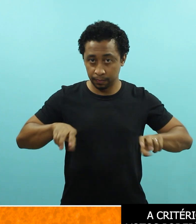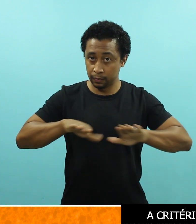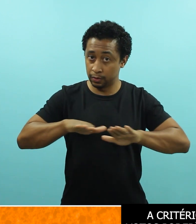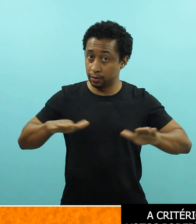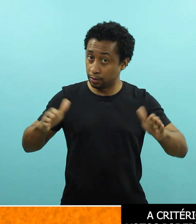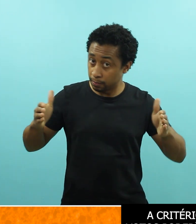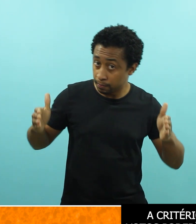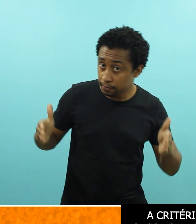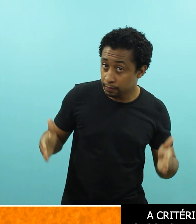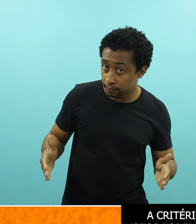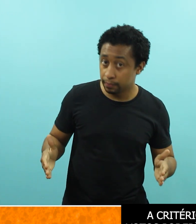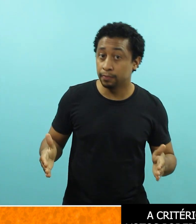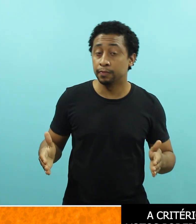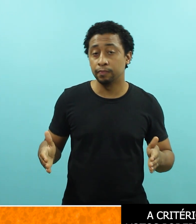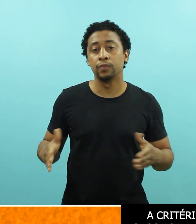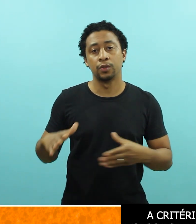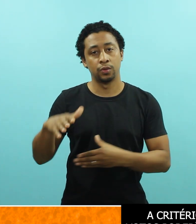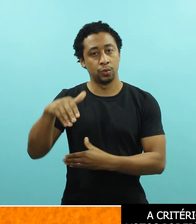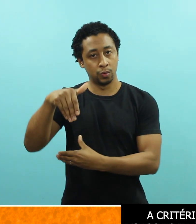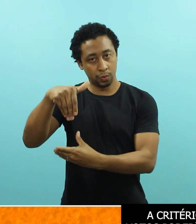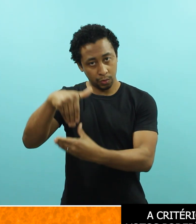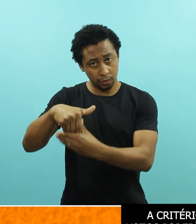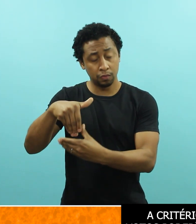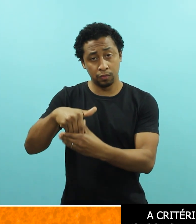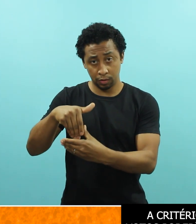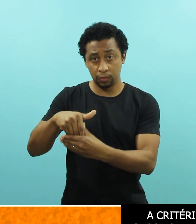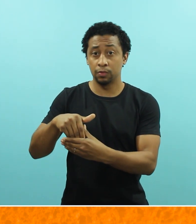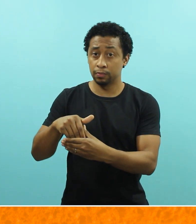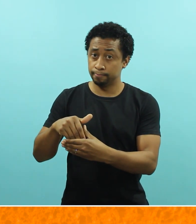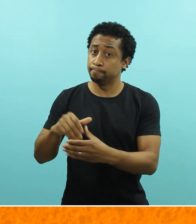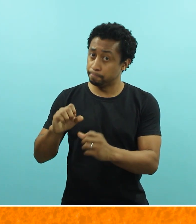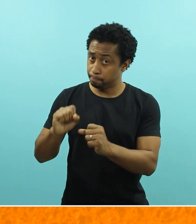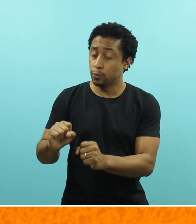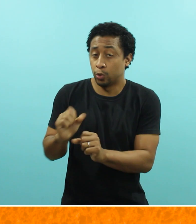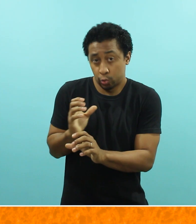votos poderão ser contados.